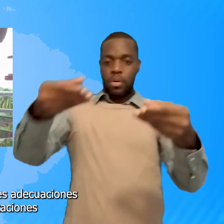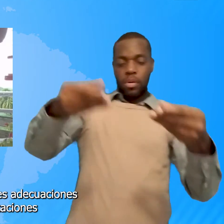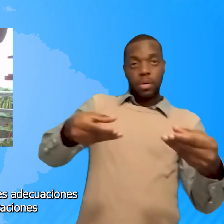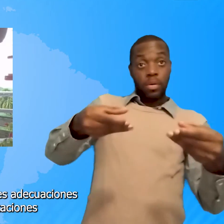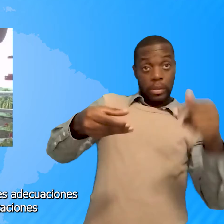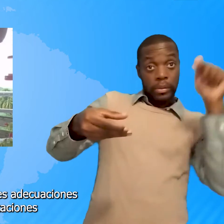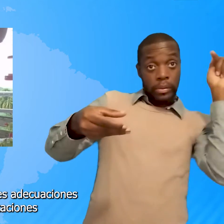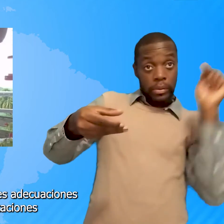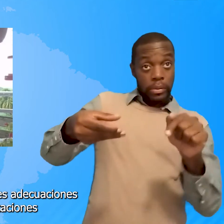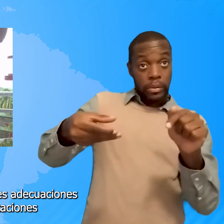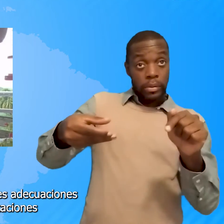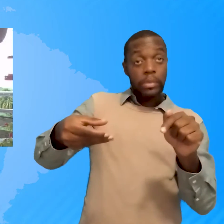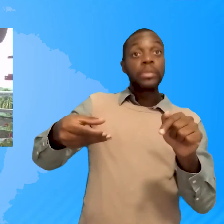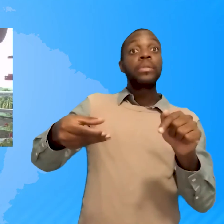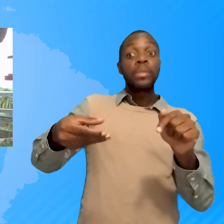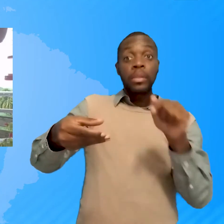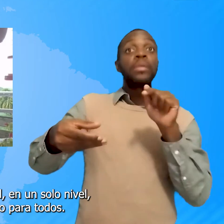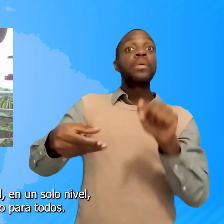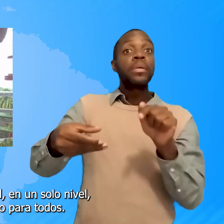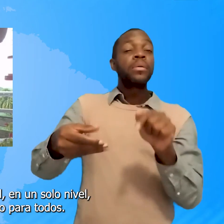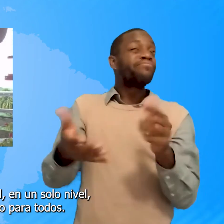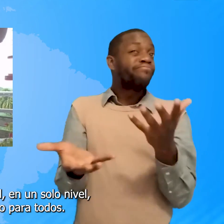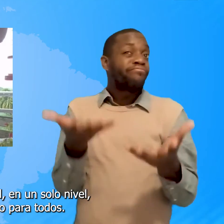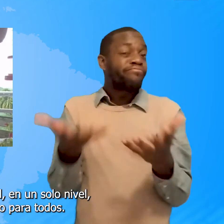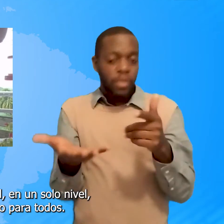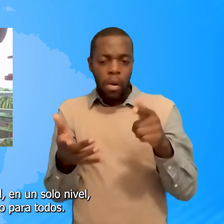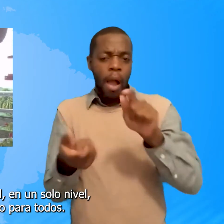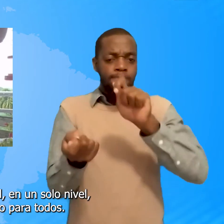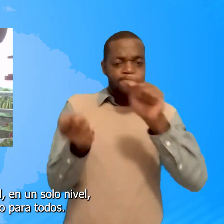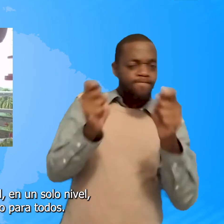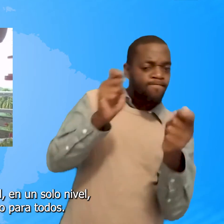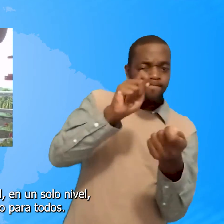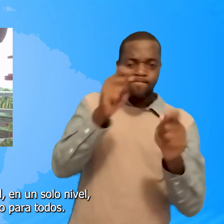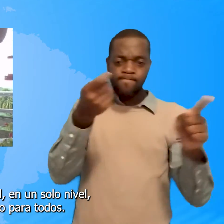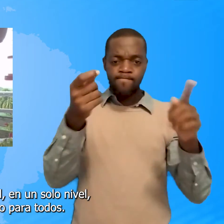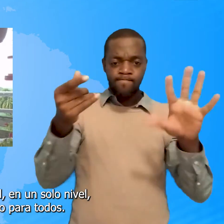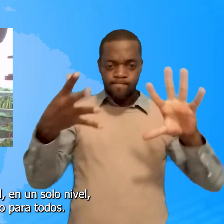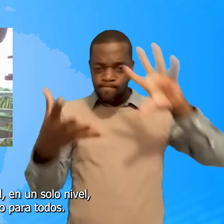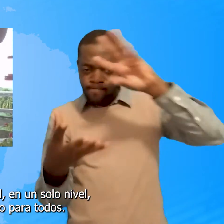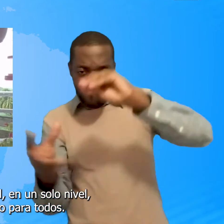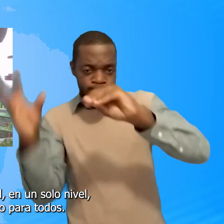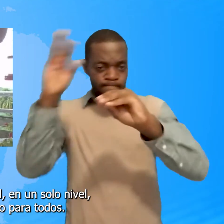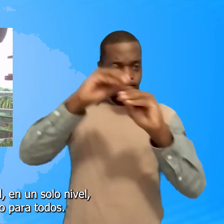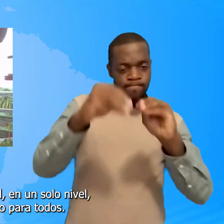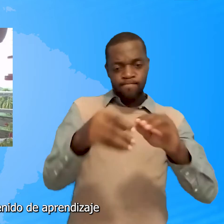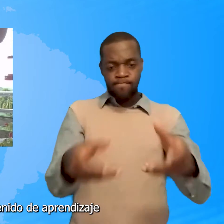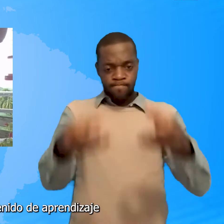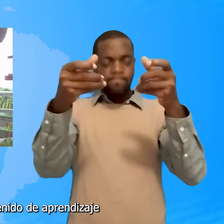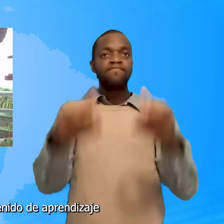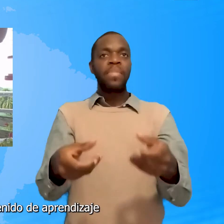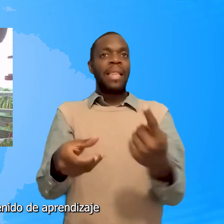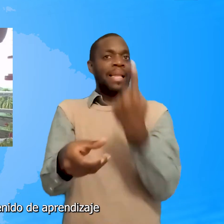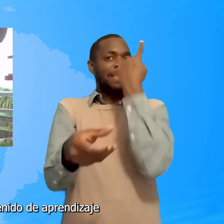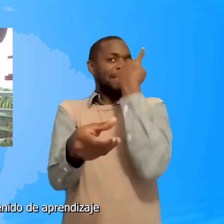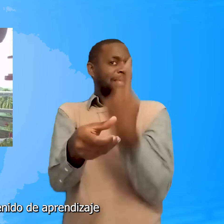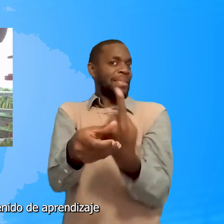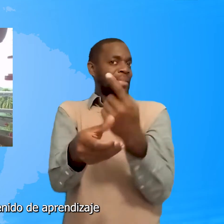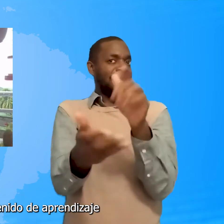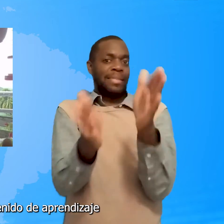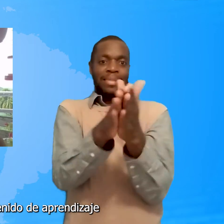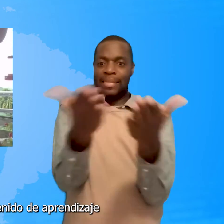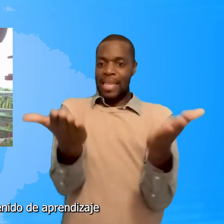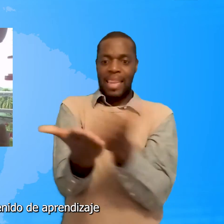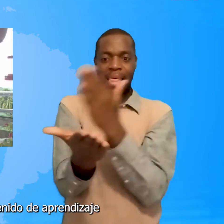diferentes adecuaciones y adaptaciones en un solo material, en un solo libro, el mismo libro para todos. Es decir, que